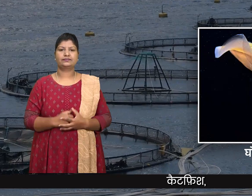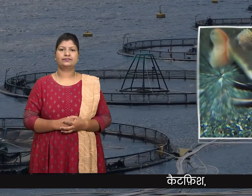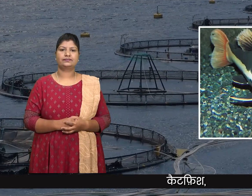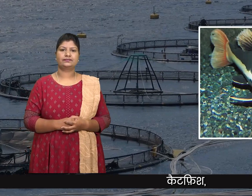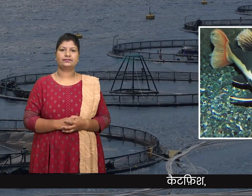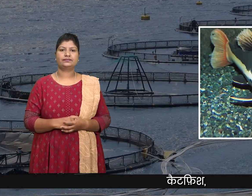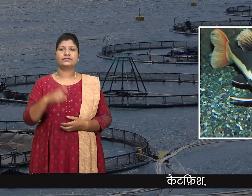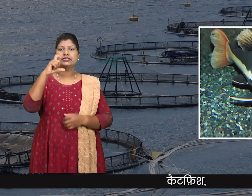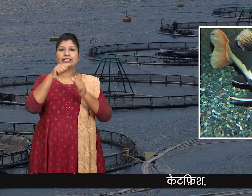फैटफिश,